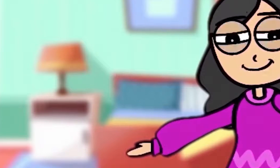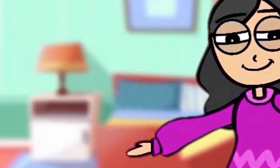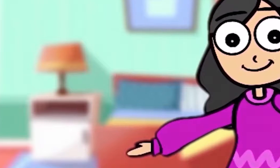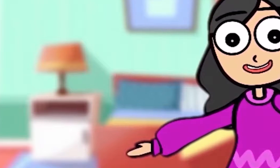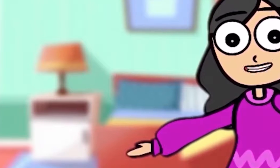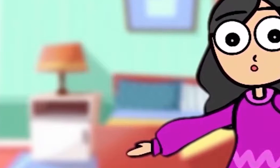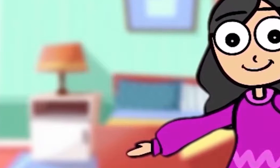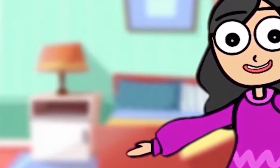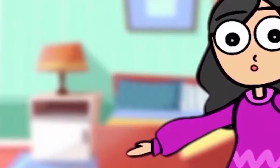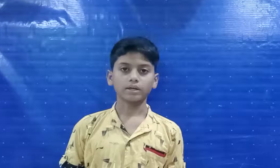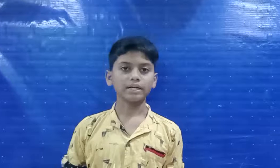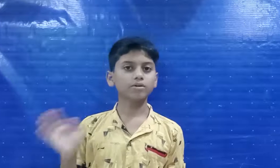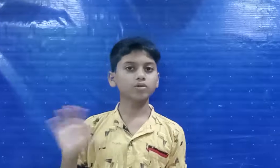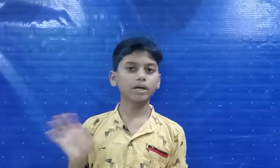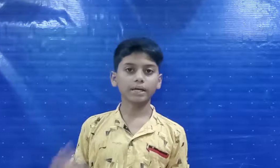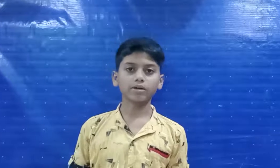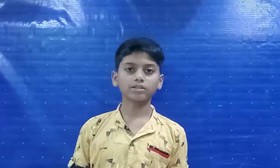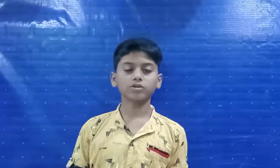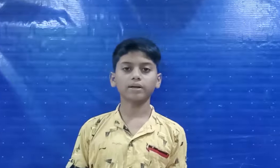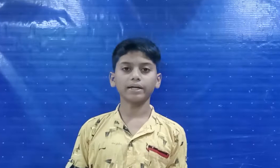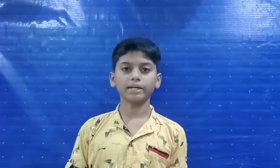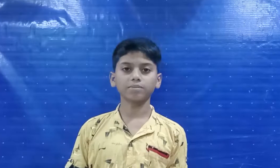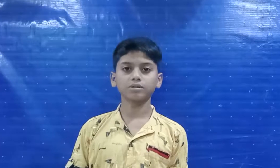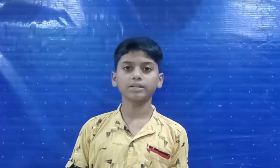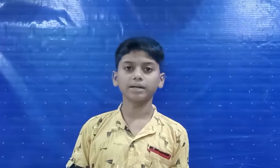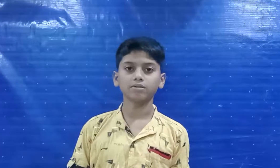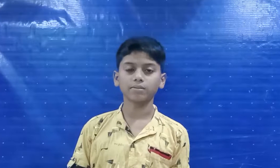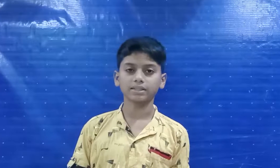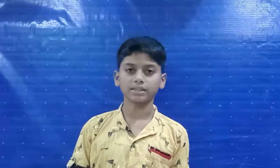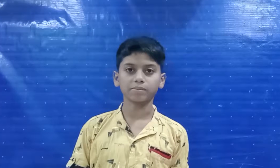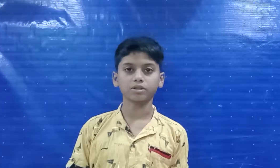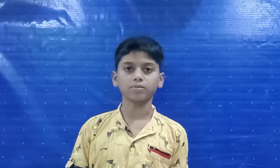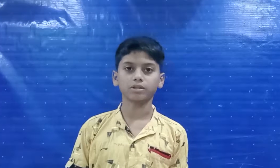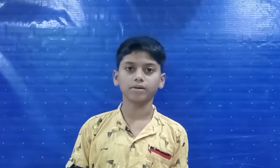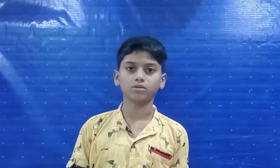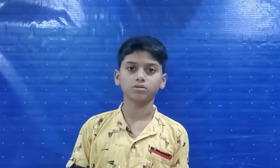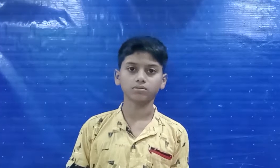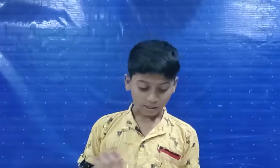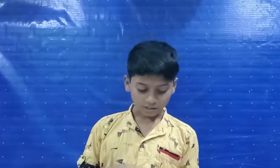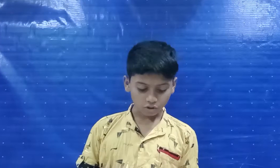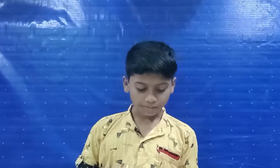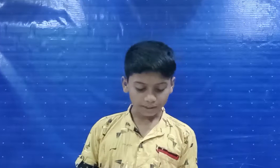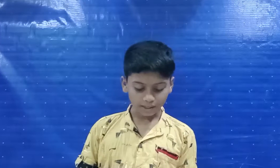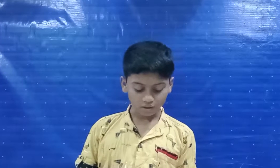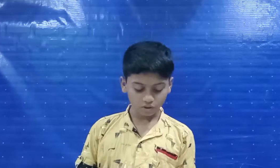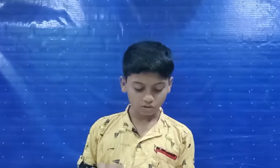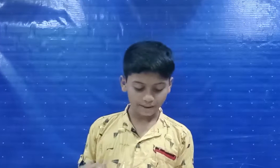শিখব। হ্যালো বন্ধুরা, কেমন আছো তোমরা? এটা র‍্যাপসডির টাইম, তোমরা সাথে র‍্যাপসডি পড়তে পারো। আজ রবিবার 18 জুলাই,